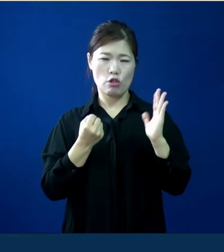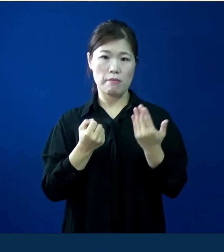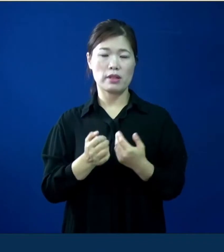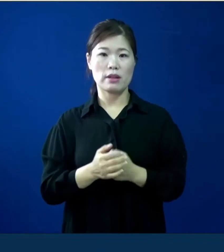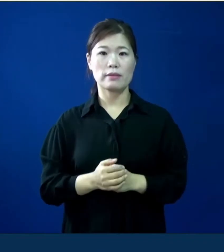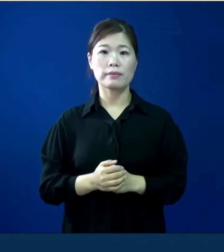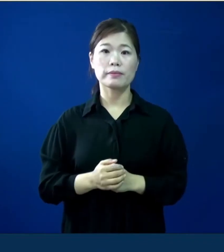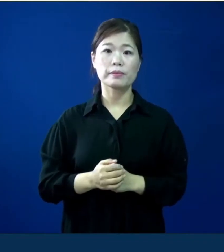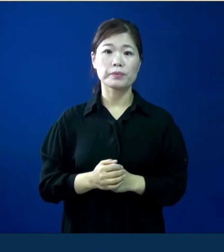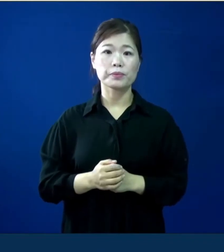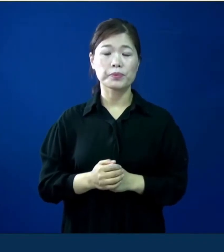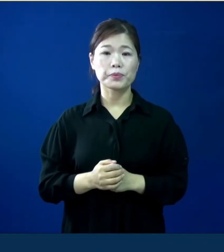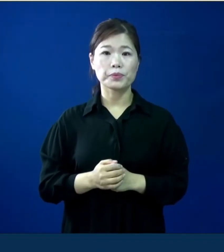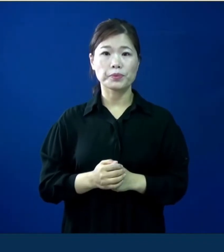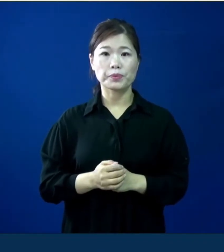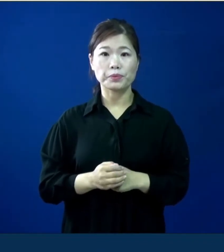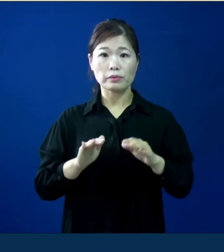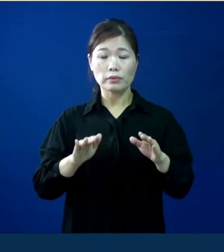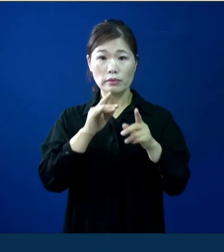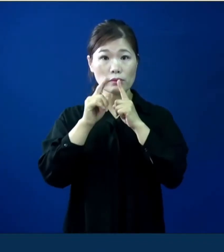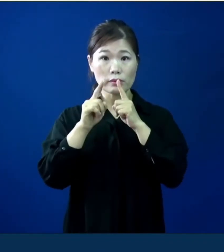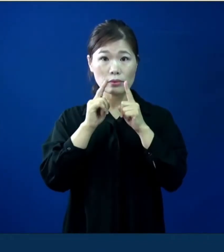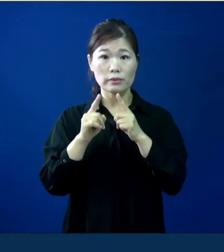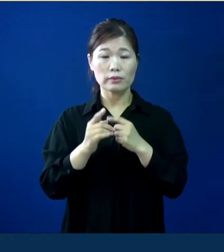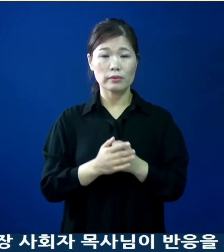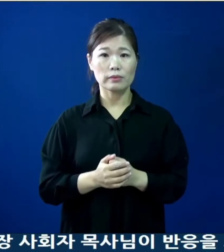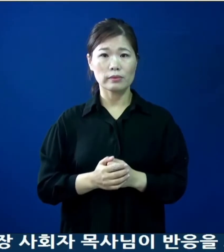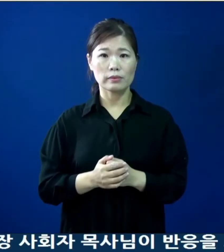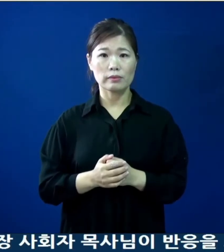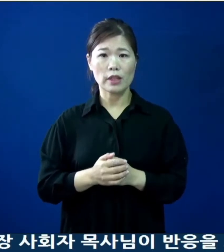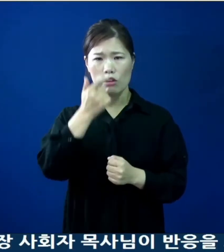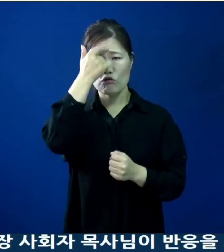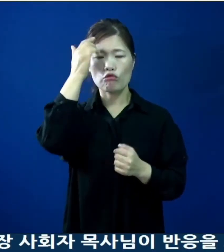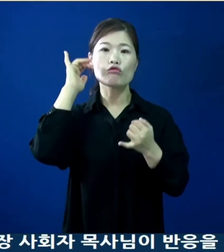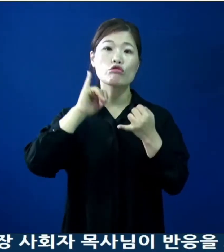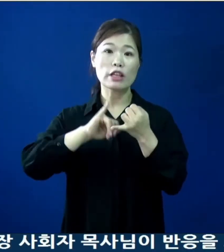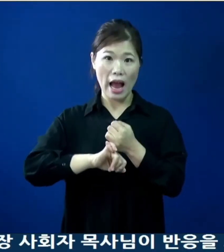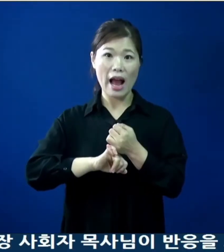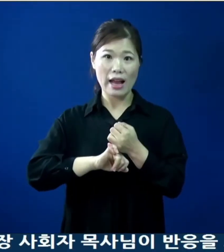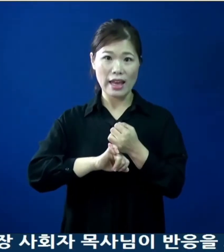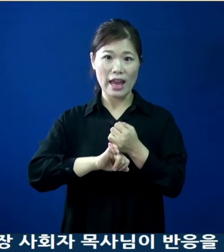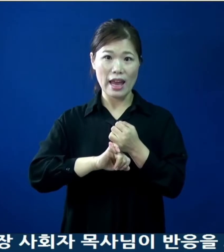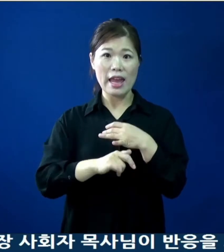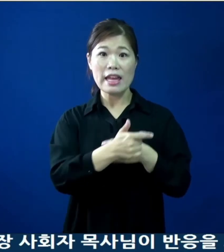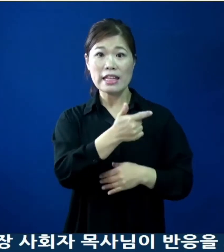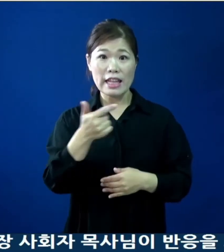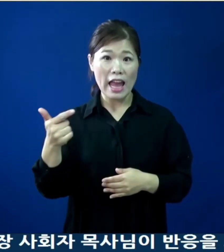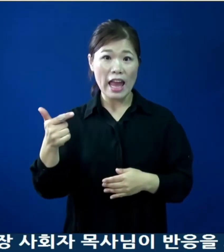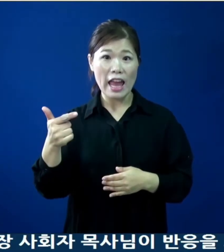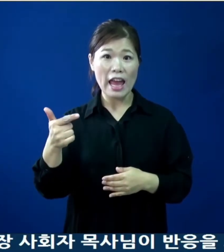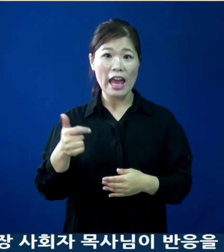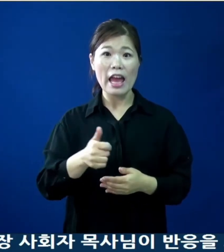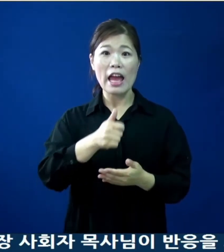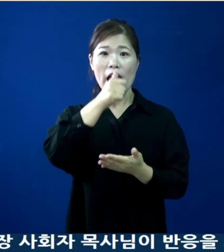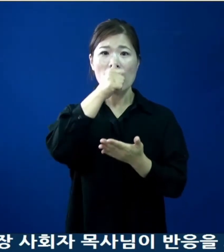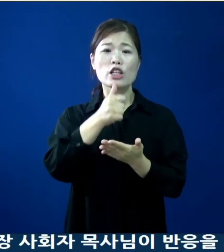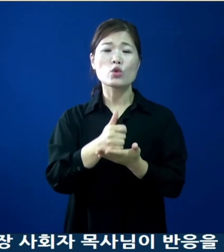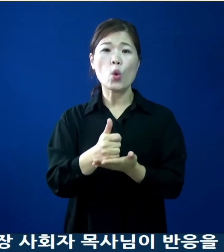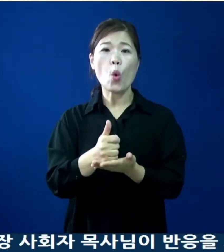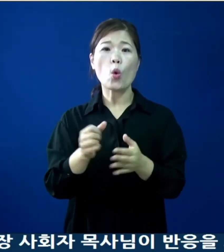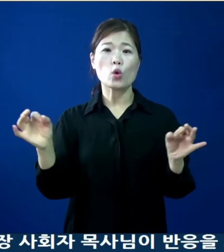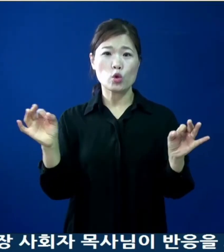같습니다. 오늘 말씀은 구약의 대속죄일에 관한 말씀입니다.